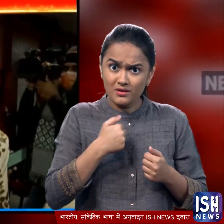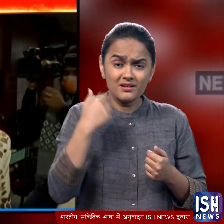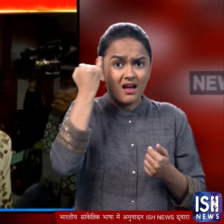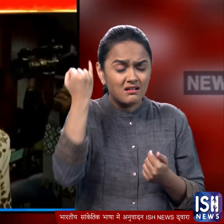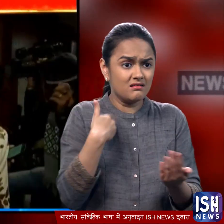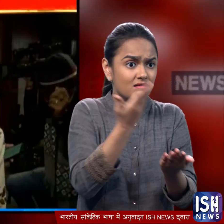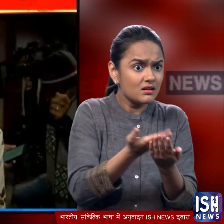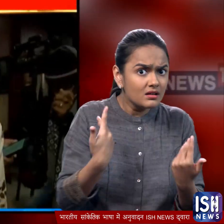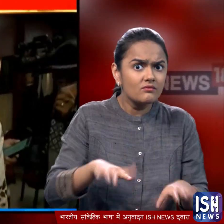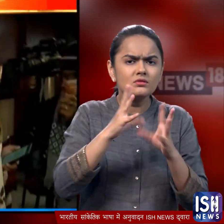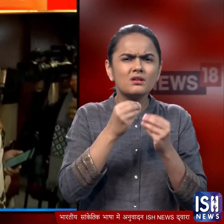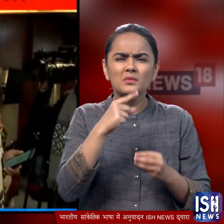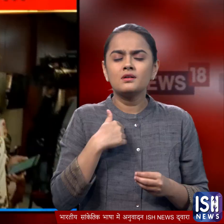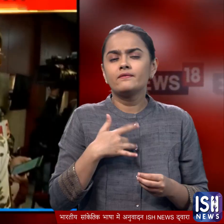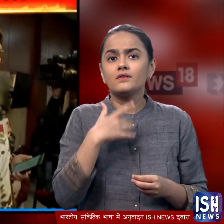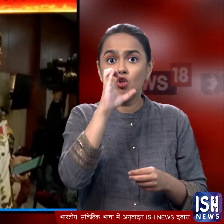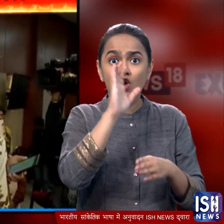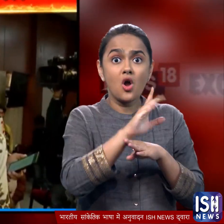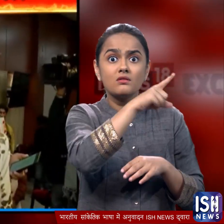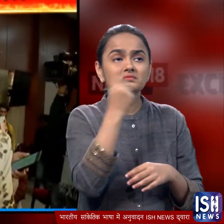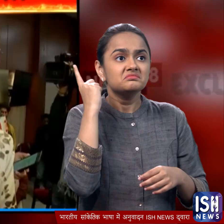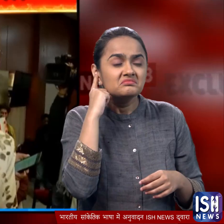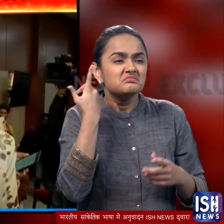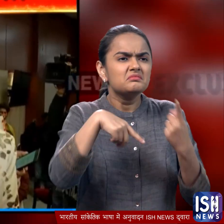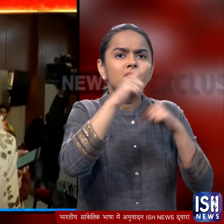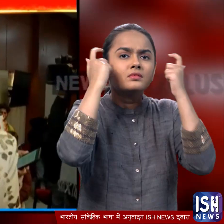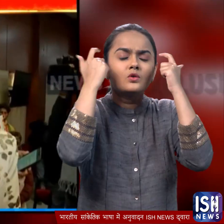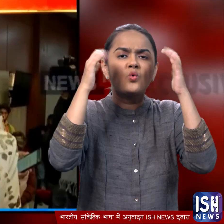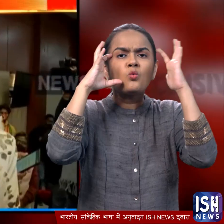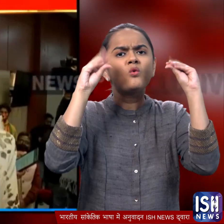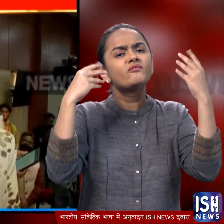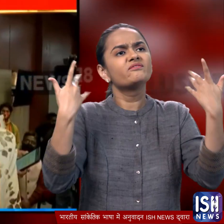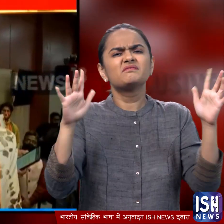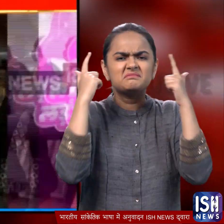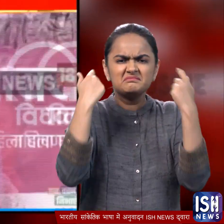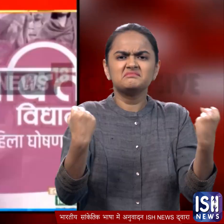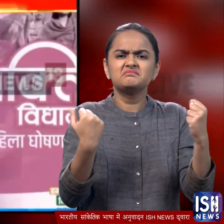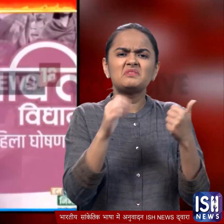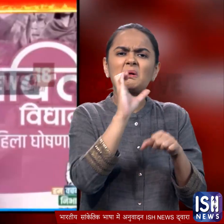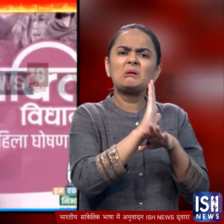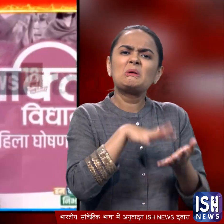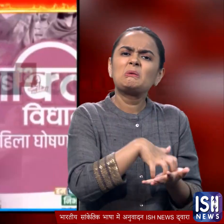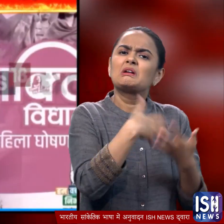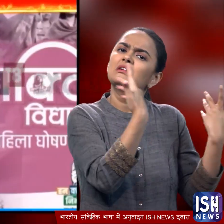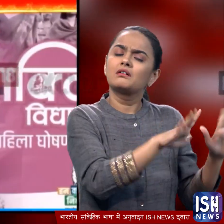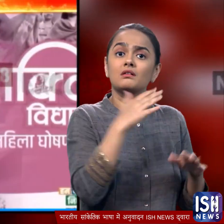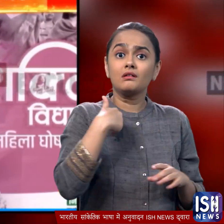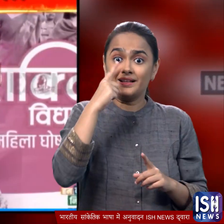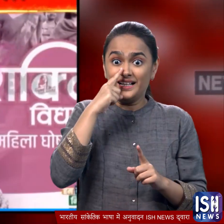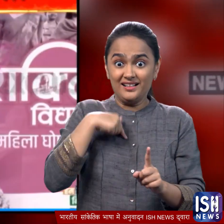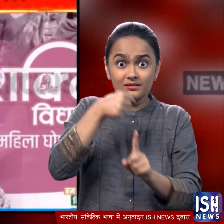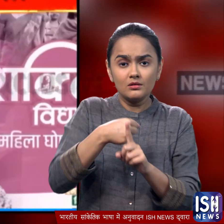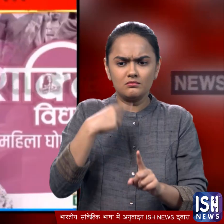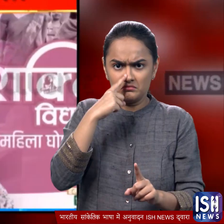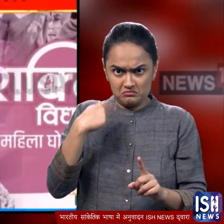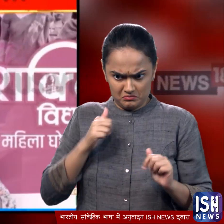मैंने अपनी बात भी रखी, लेकिन मुझे लगता है कि कांग्रेस को सुनने और समझने की क्षमता नहीं है। प्रियंका मौर्य ने कांग्रेस के लड़की हूं लड़